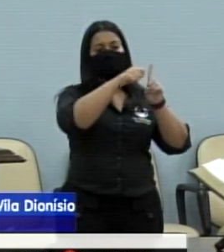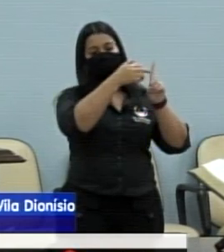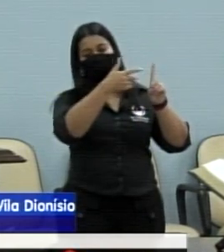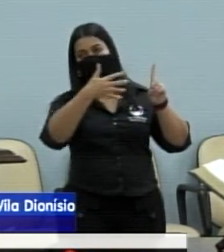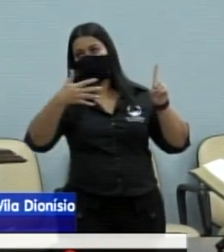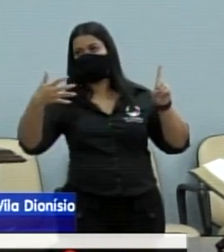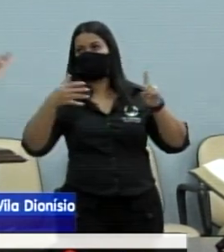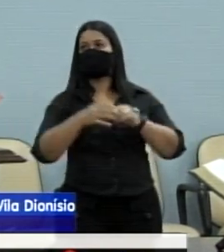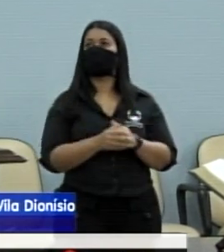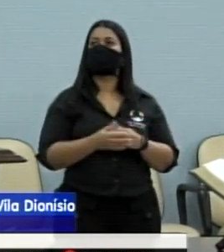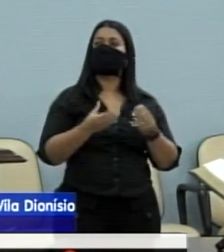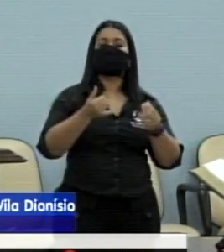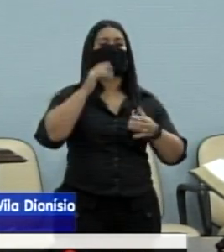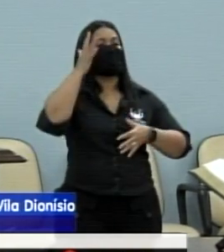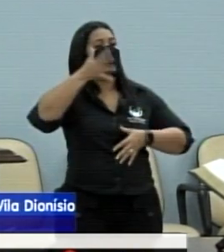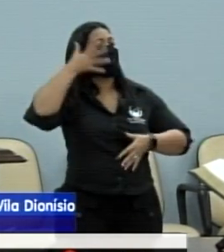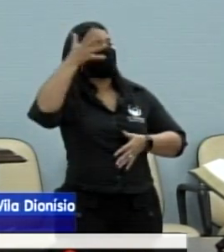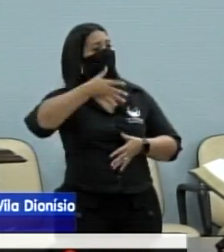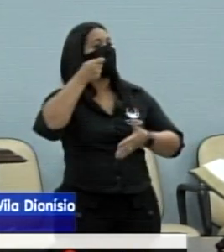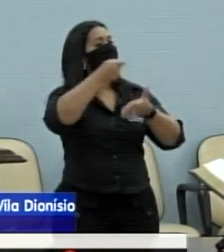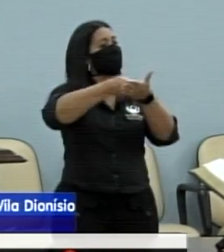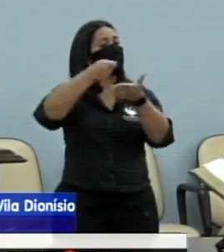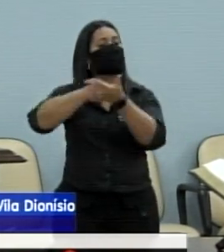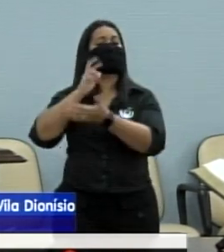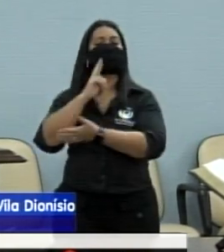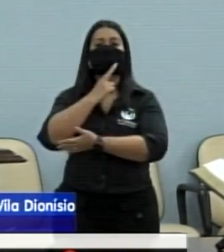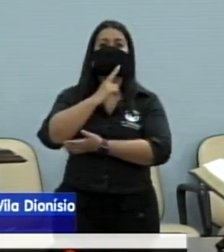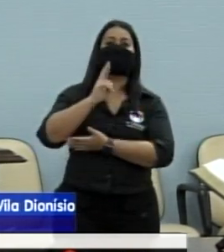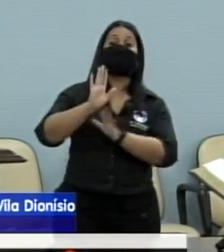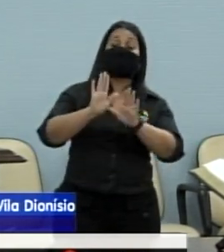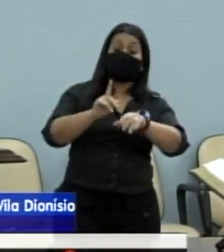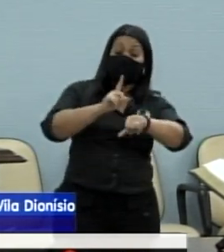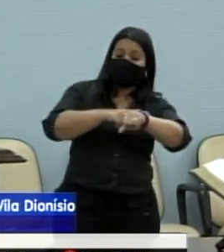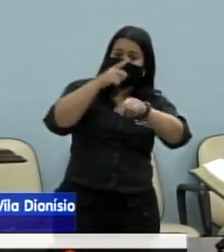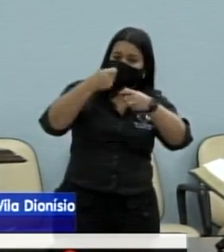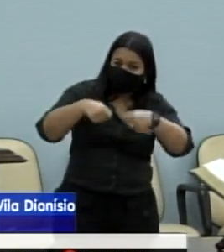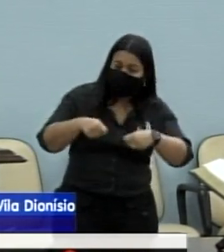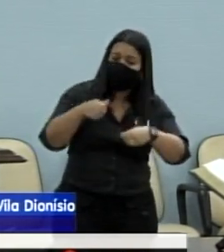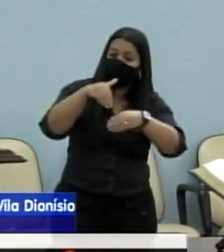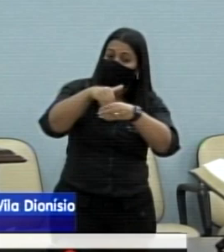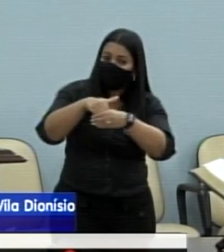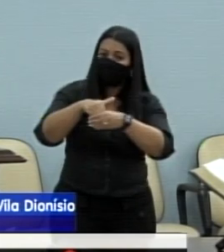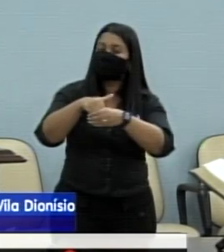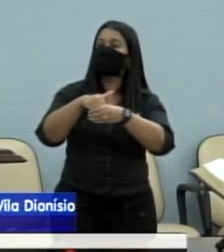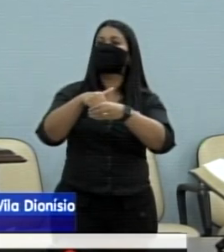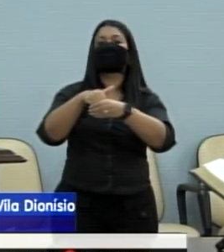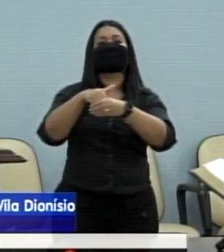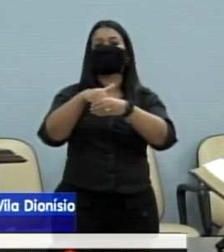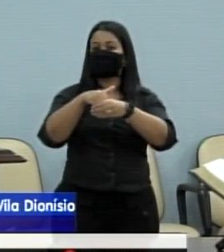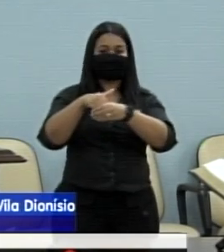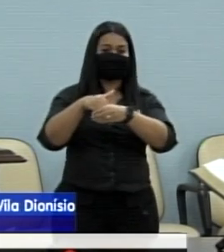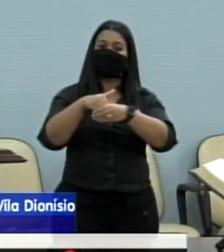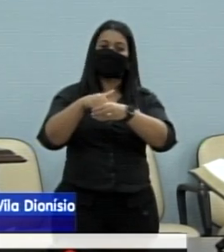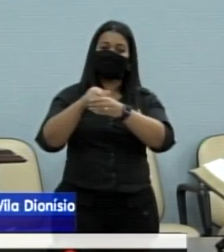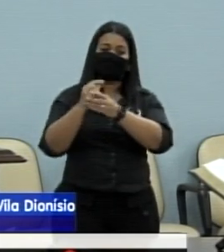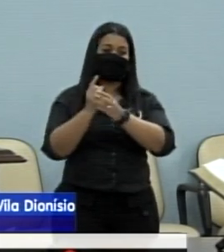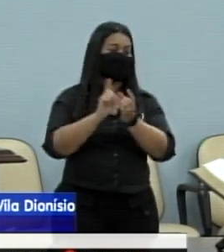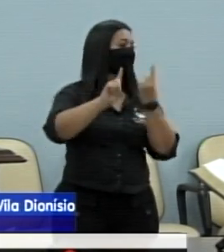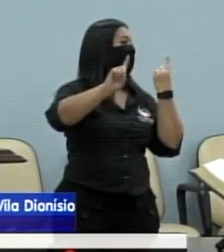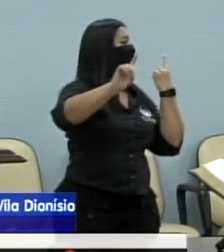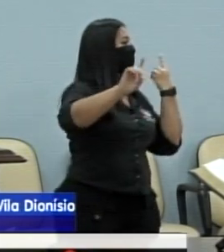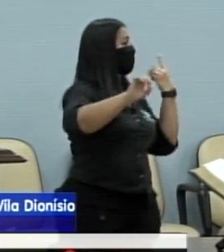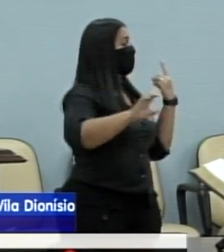né? Muito discurso dizendo que defende bares e restaurantes, mas na hora que precisa votar, né, dá as costas para o